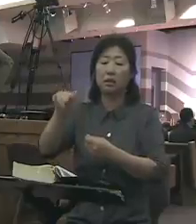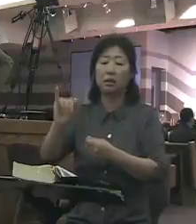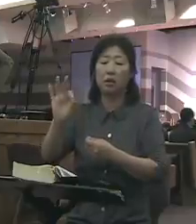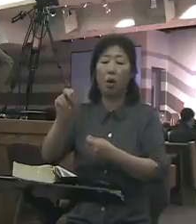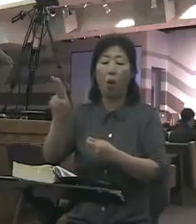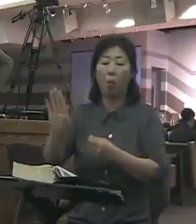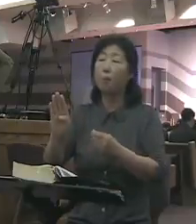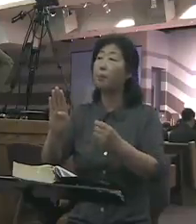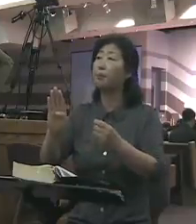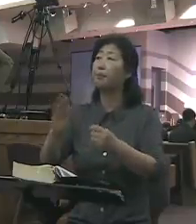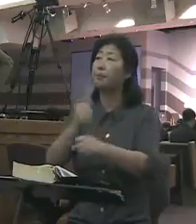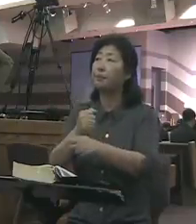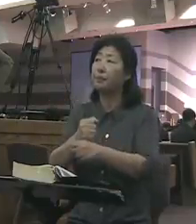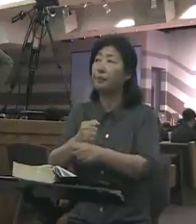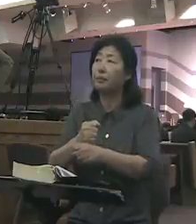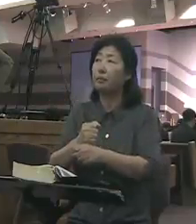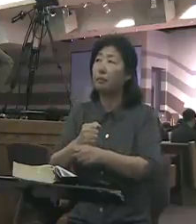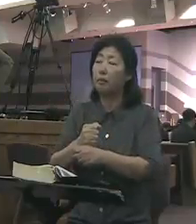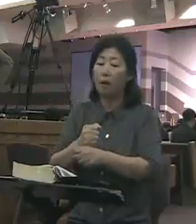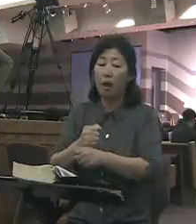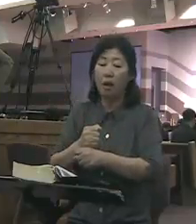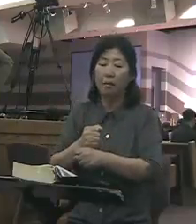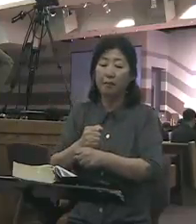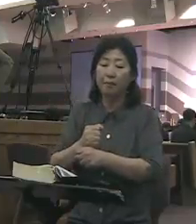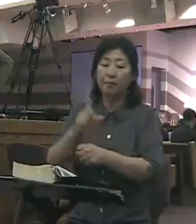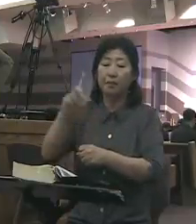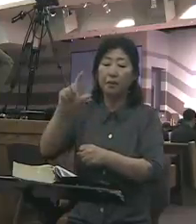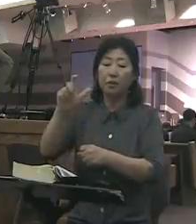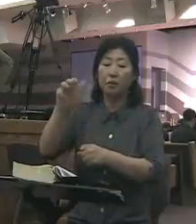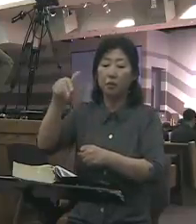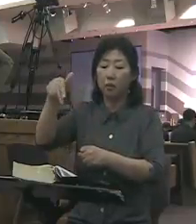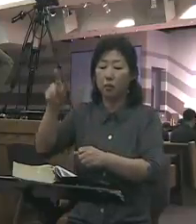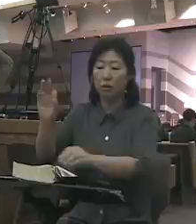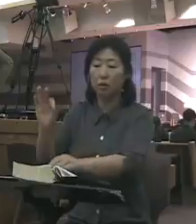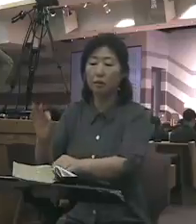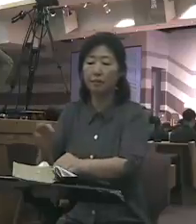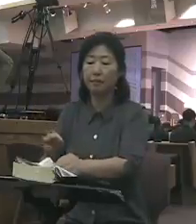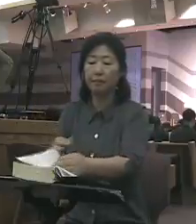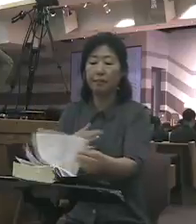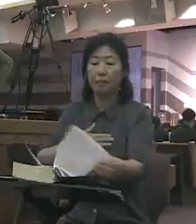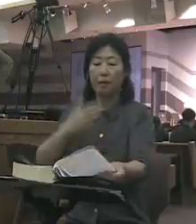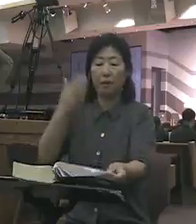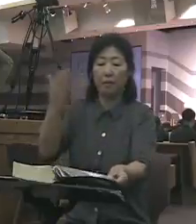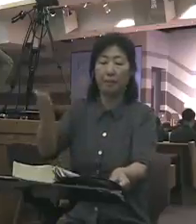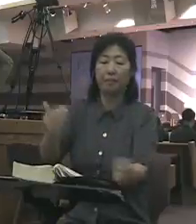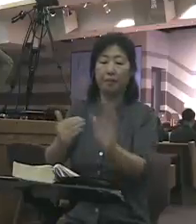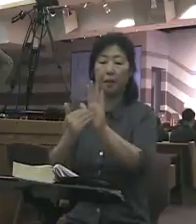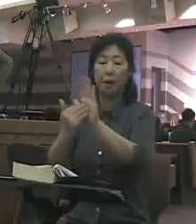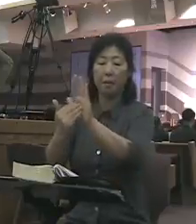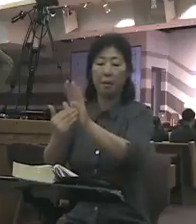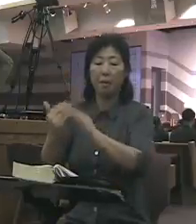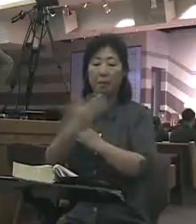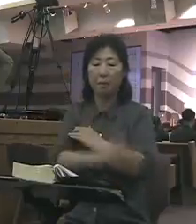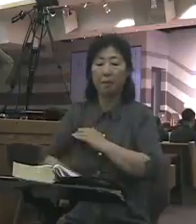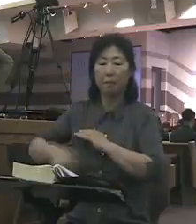보면 하나님께서 아브라함에게 나타나가 한 말씀을 주십니다. 나는 너의 방패요 너의 지극히